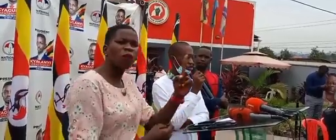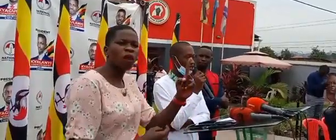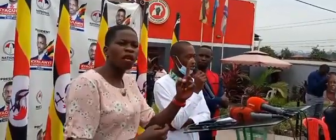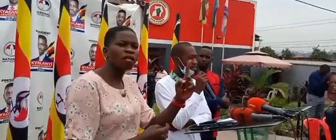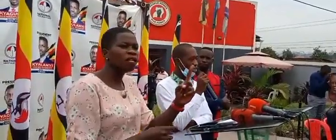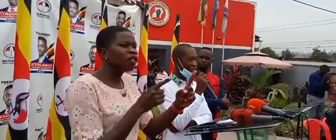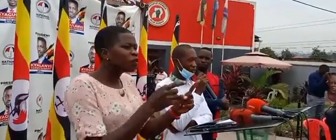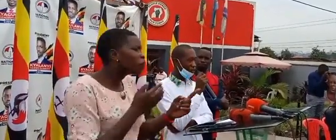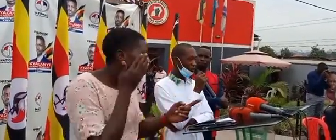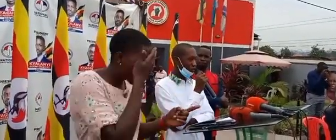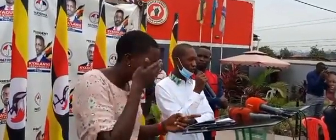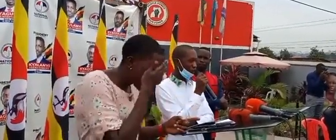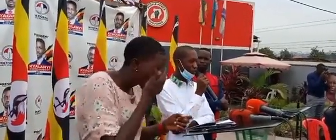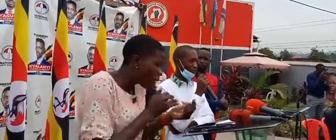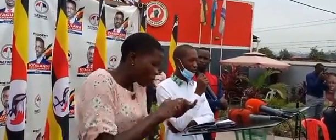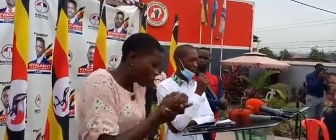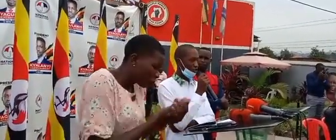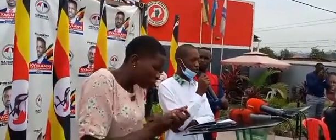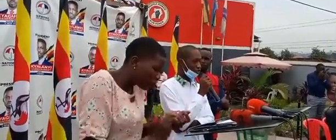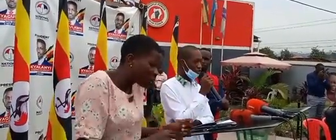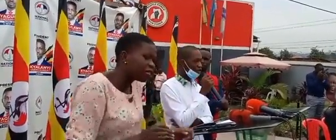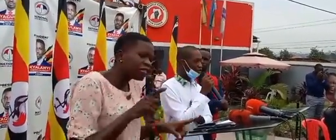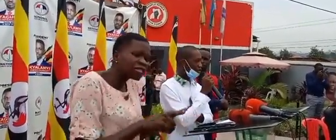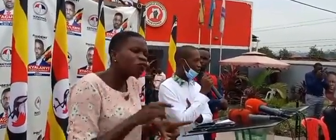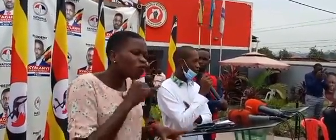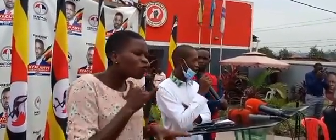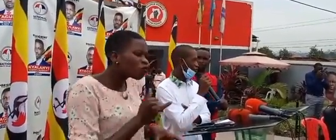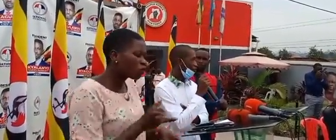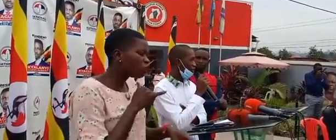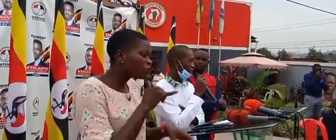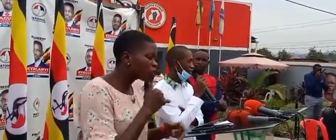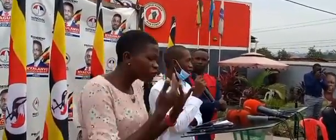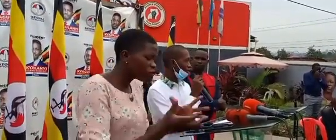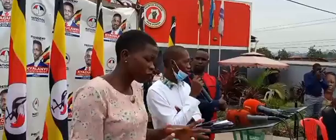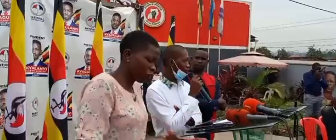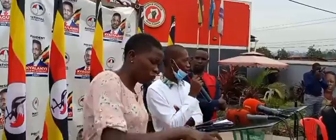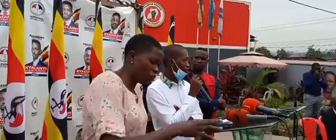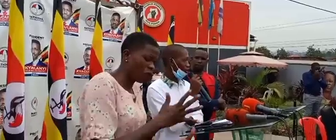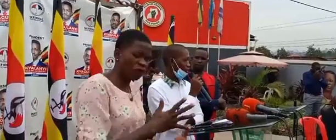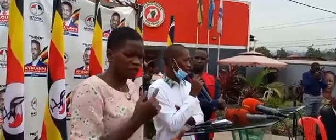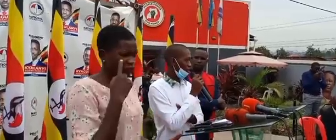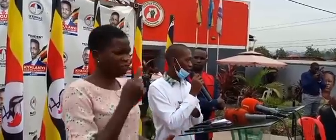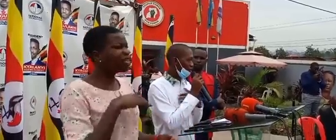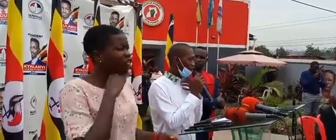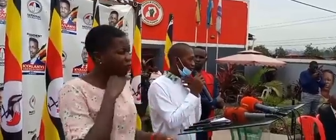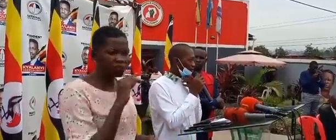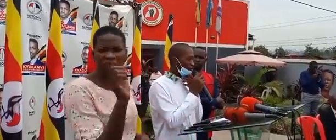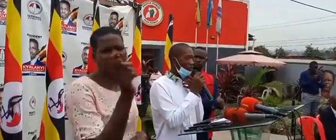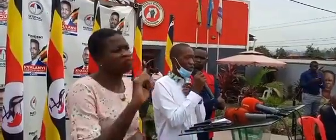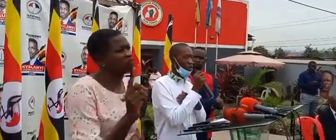yoga flash nge teka ina mulimu kwe kakola suwi na nsoke yo mujitakela kurungi